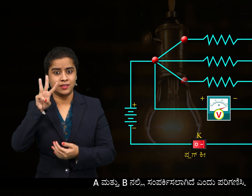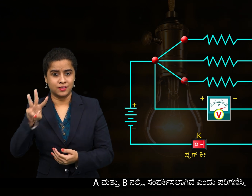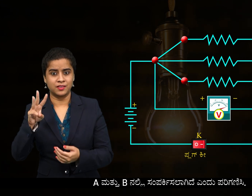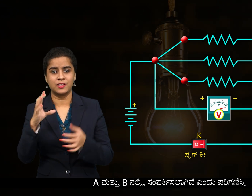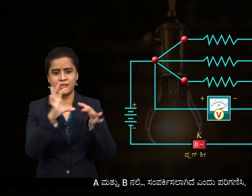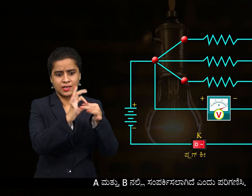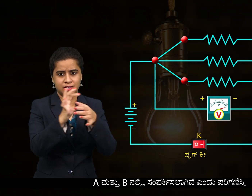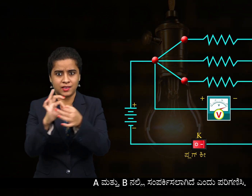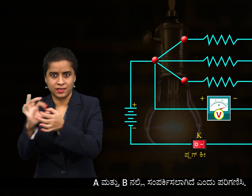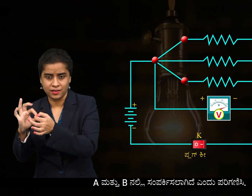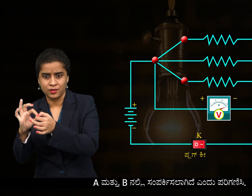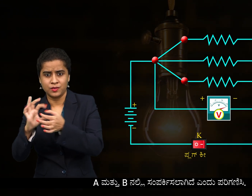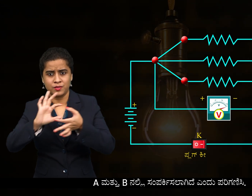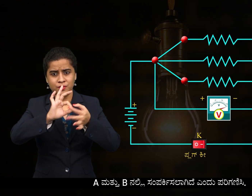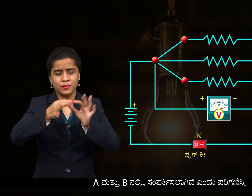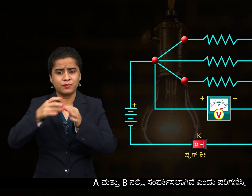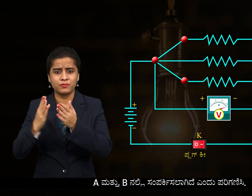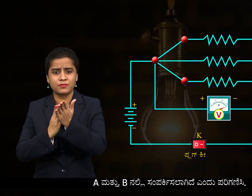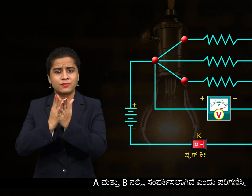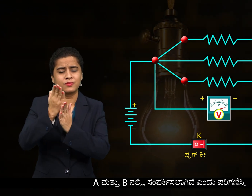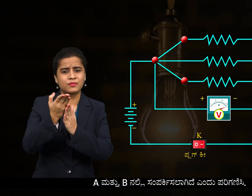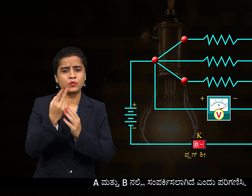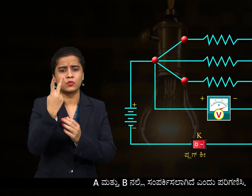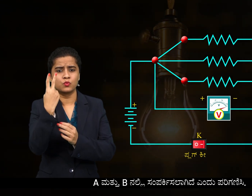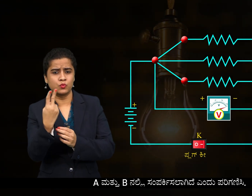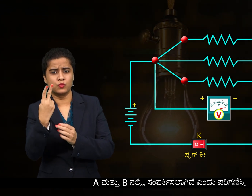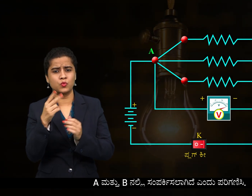ನಲ್ಲಿ ಸಂಪರ್ಕಿಸಲಾಗಿದೆ ಎಂದು ಪರಿಗಣಿಸಿ.